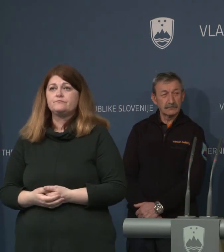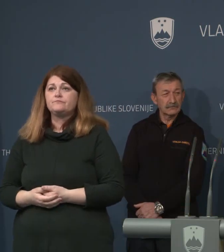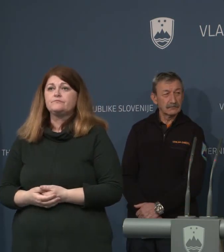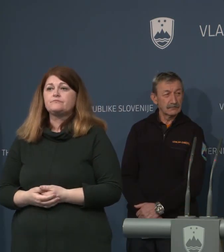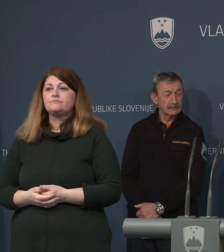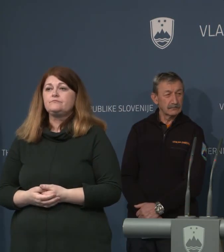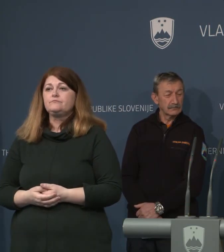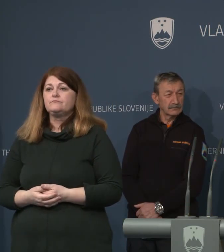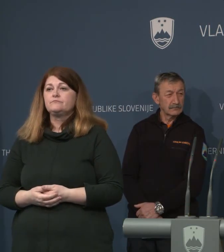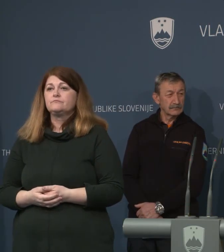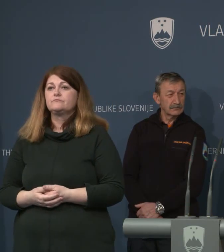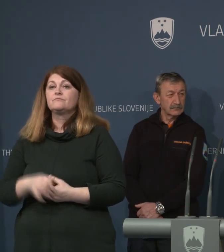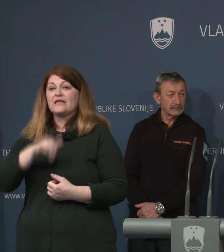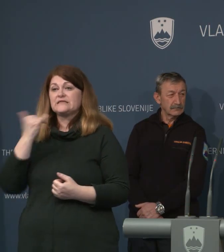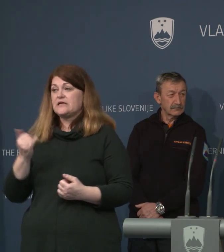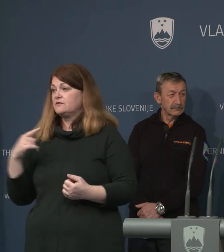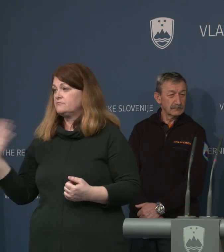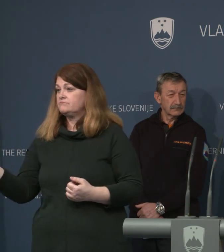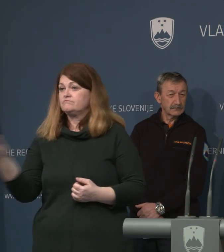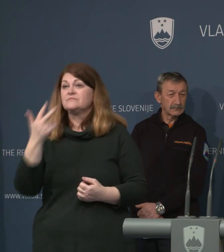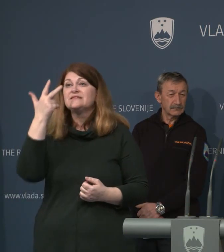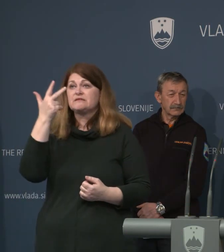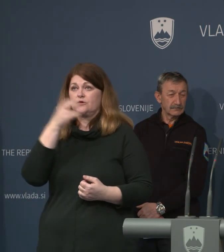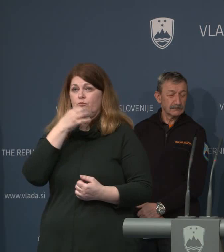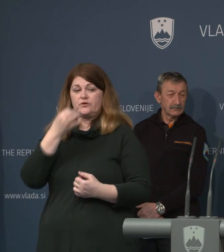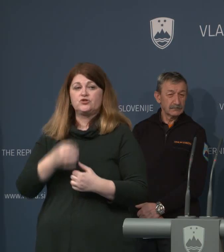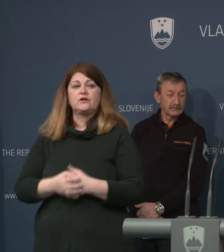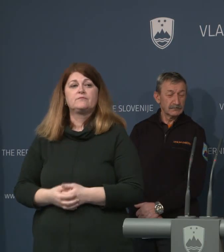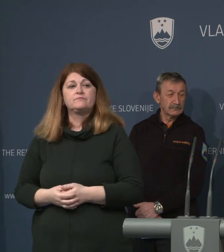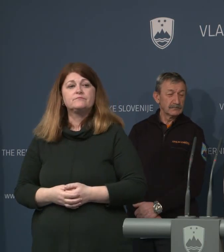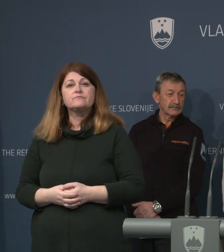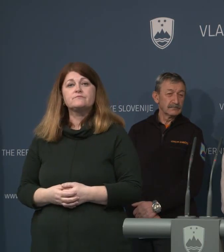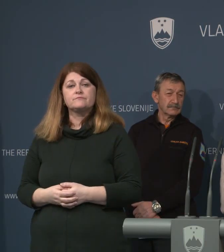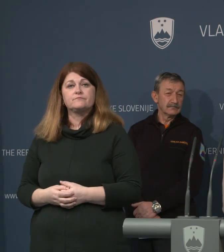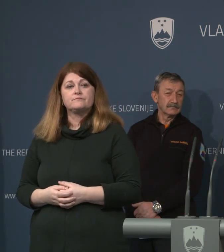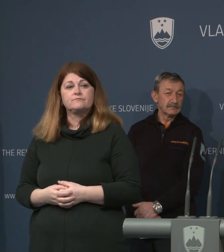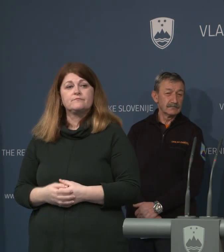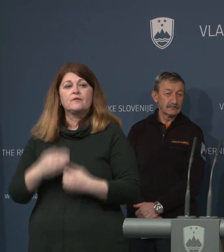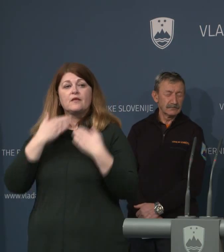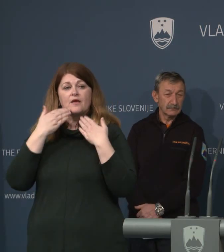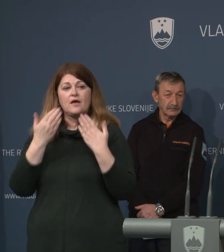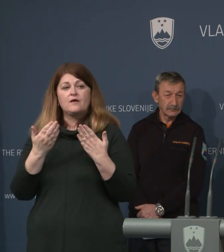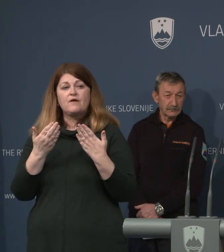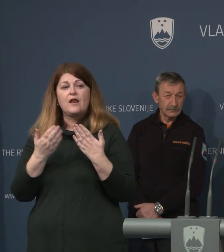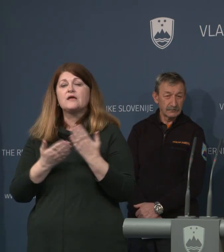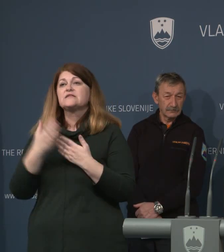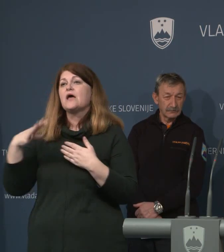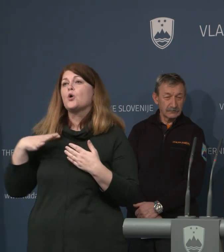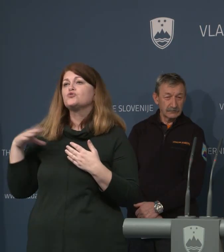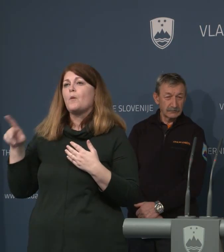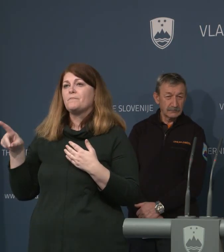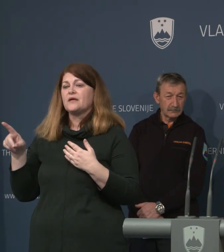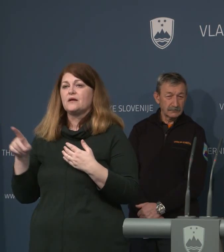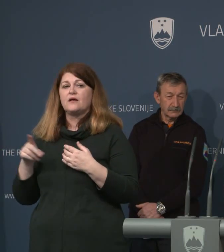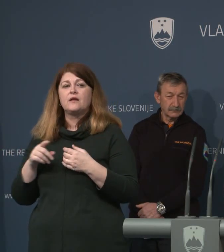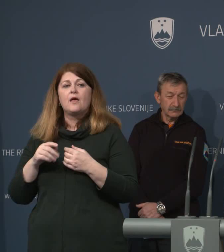te pomembne informacije. Zadnje tri vprašanja, prosim, kratka. Ja, hvala, Svetina, vprašanje za gospod Pirnat. V bistvu